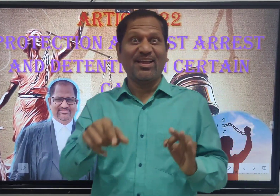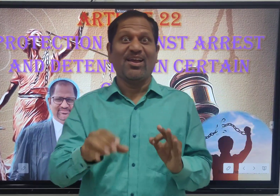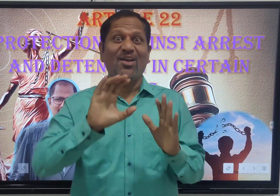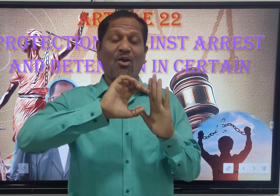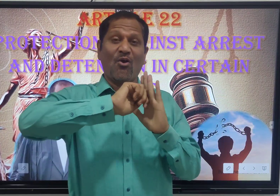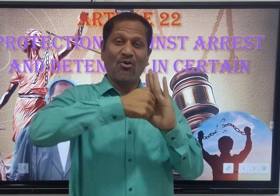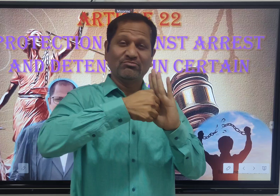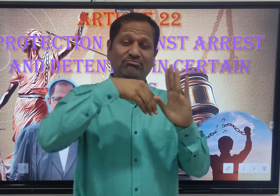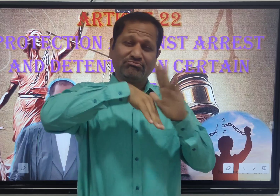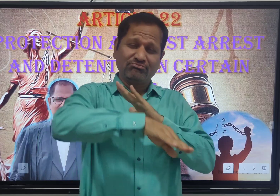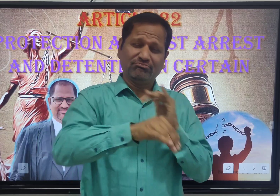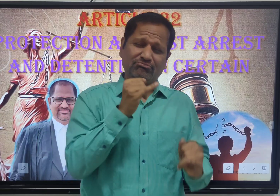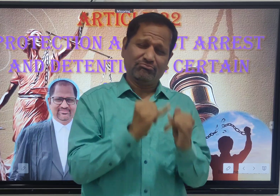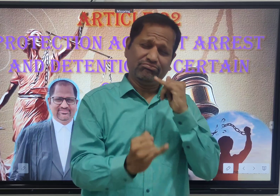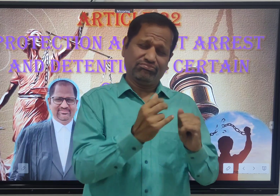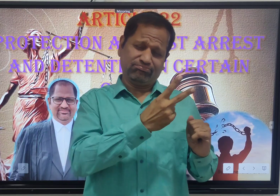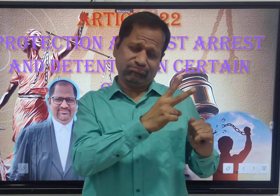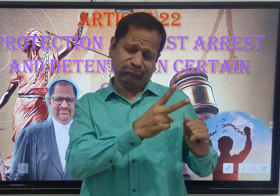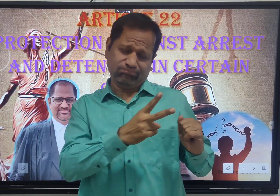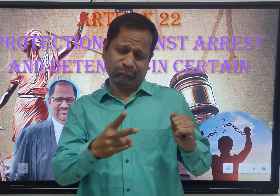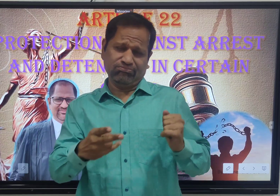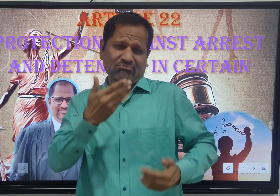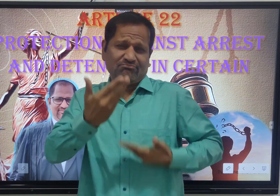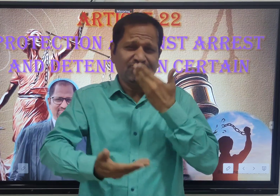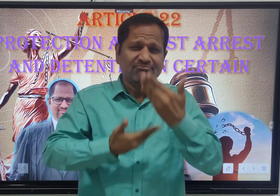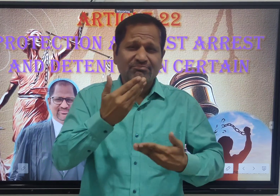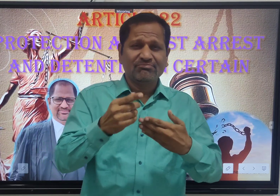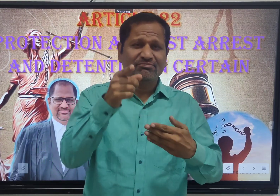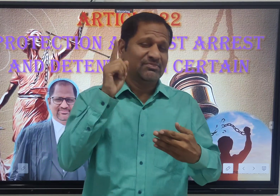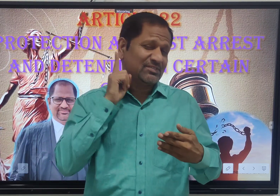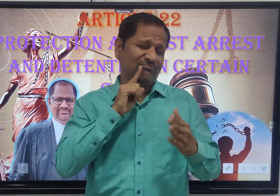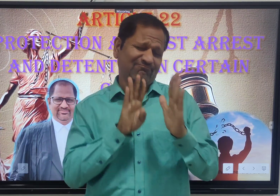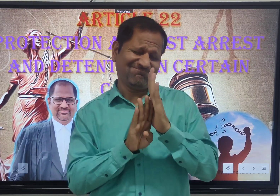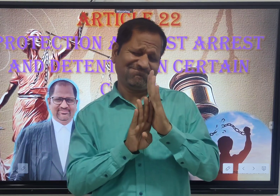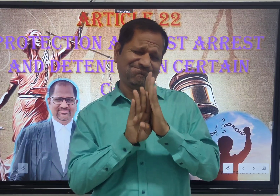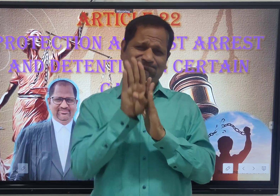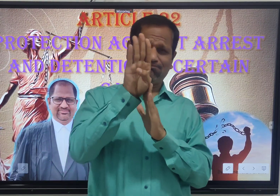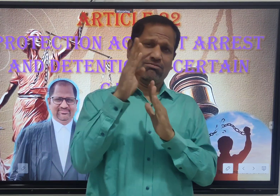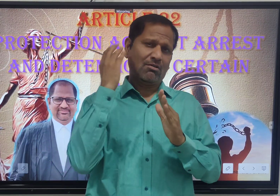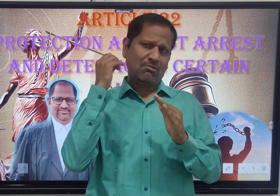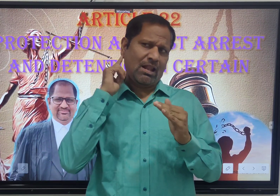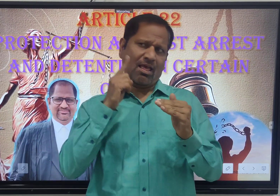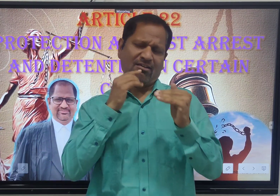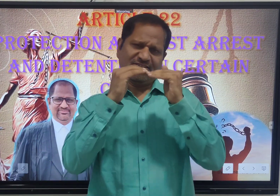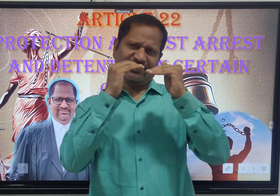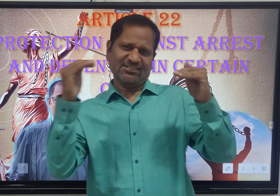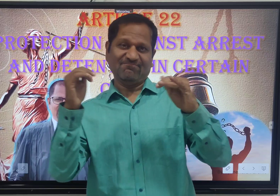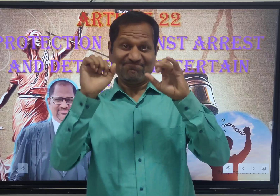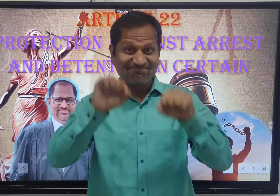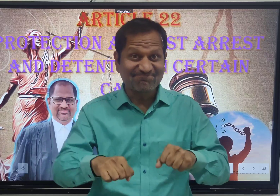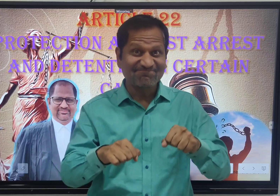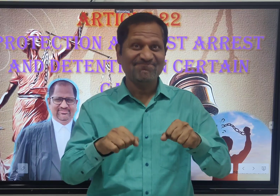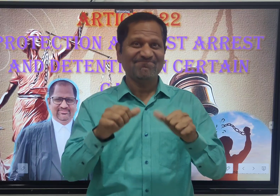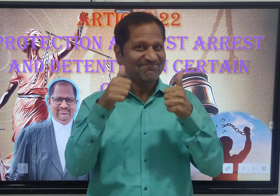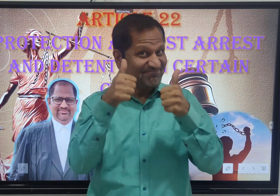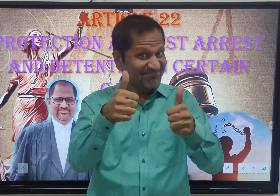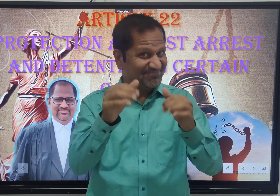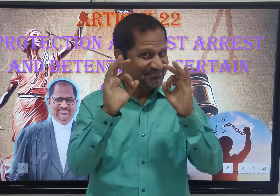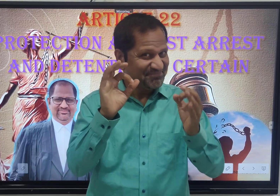आप सबको मैं पढ़ाता हूँ। सभी दिव्यांग जनों के लिए नई नई चीज़ें लेकर आता हूँ। मैं चाहता हूँ कि दिव्यांग समाज